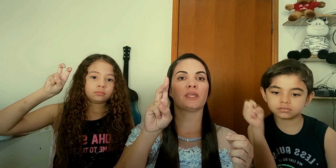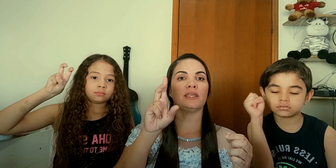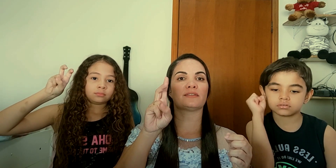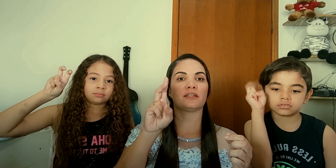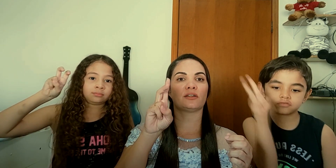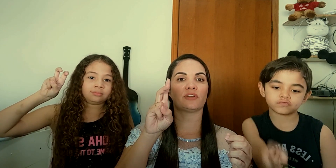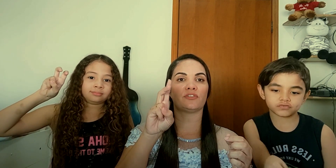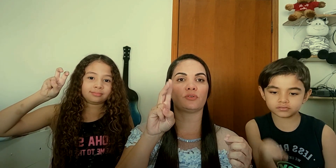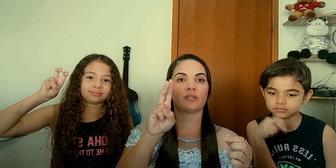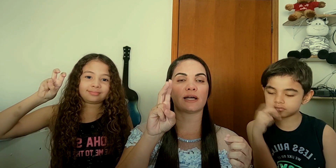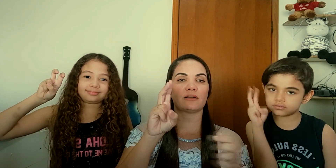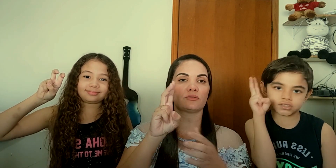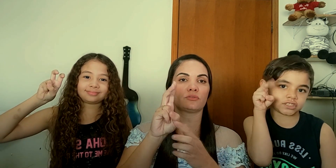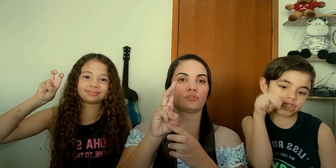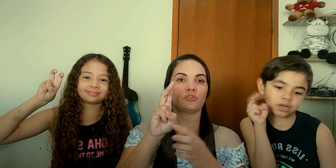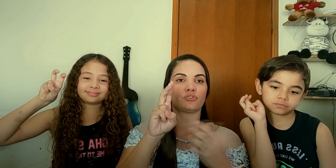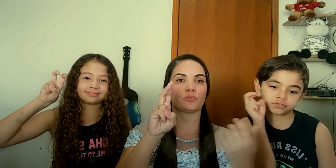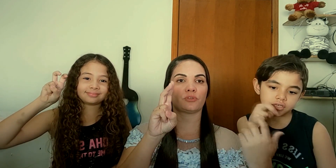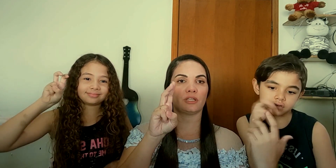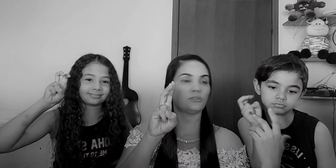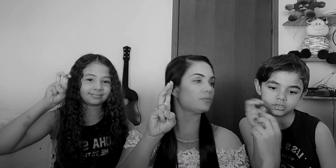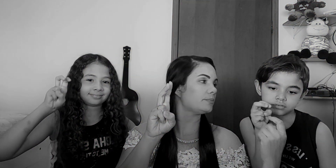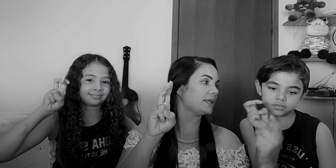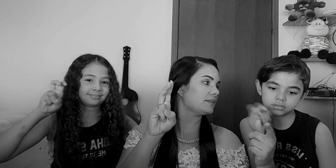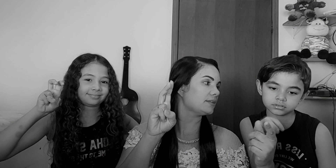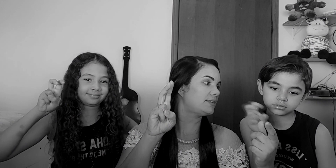Esse dedão vai segurar os dois últimos dedos. Presta atenção.